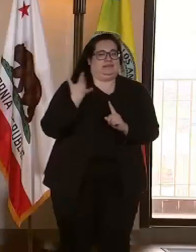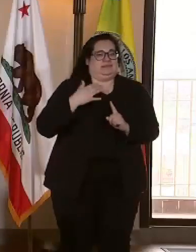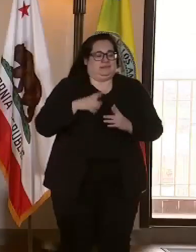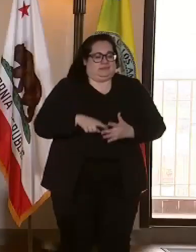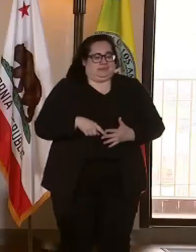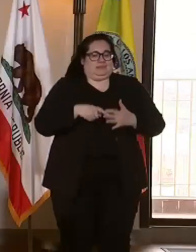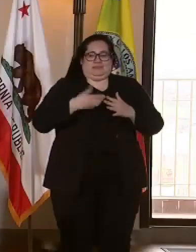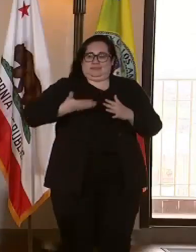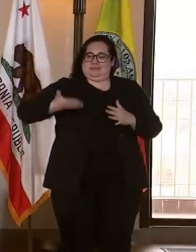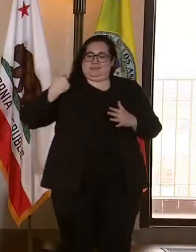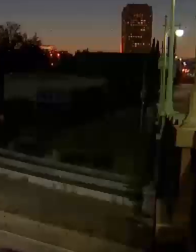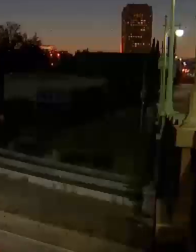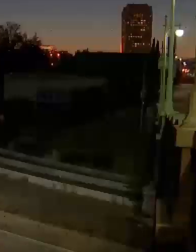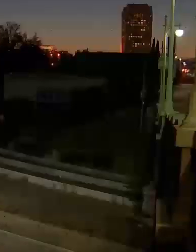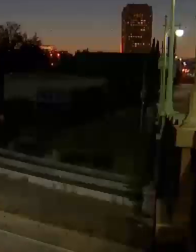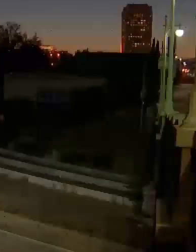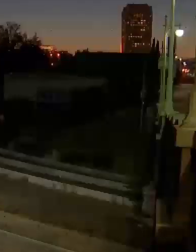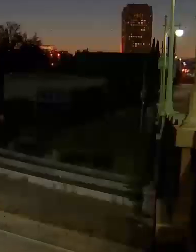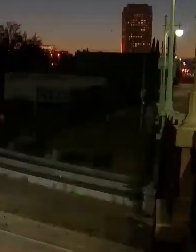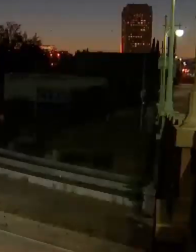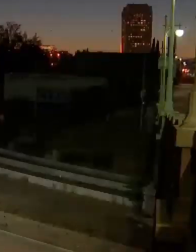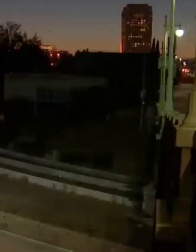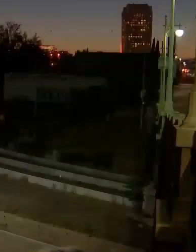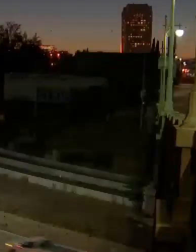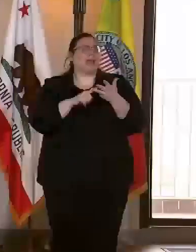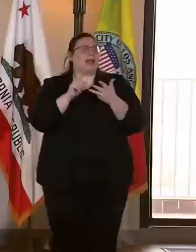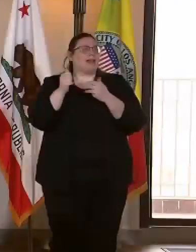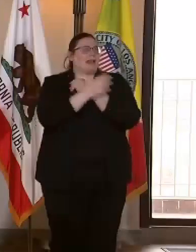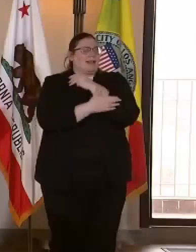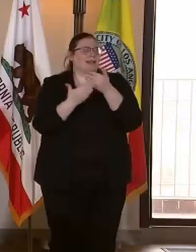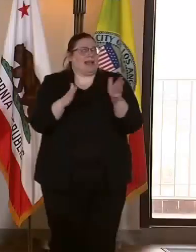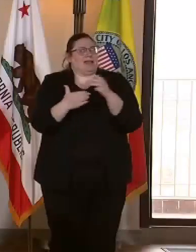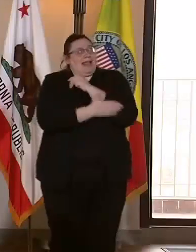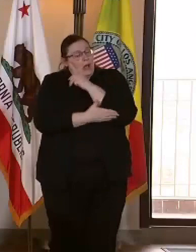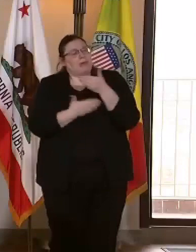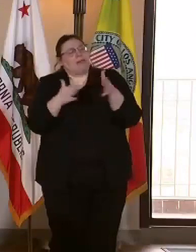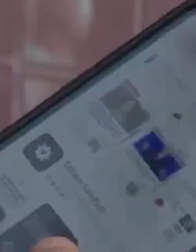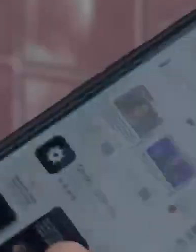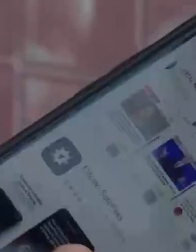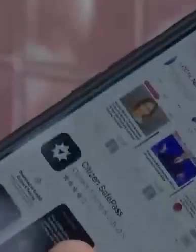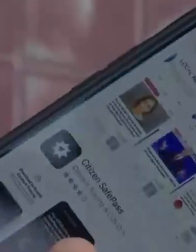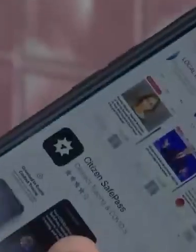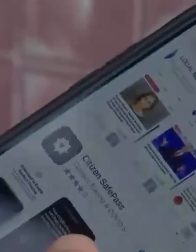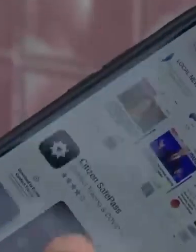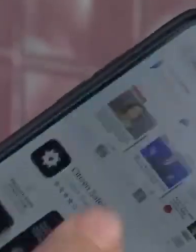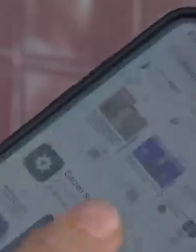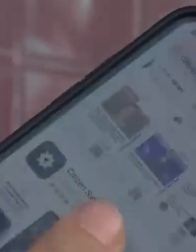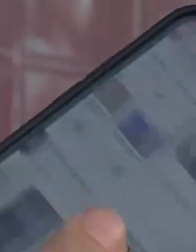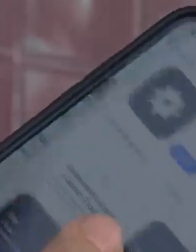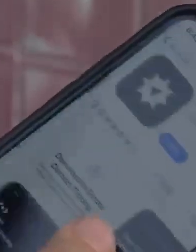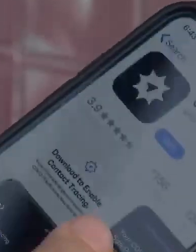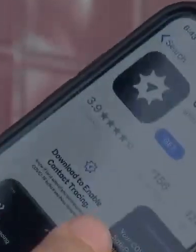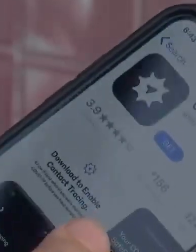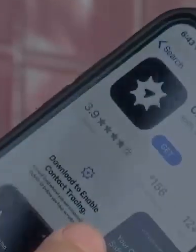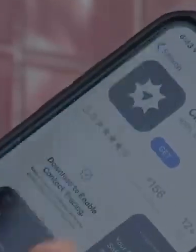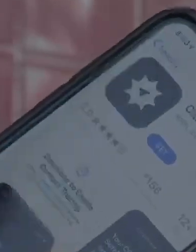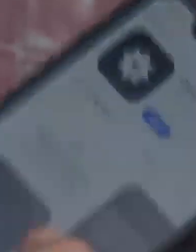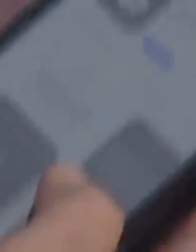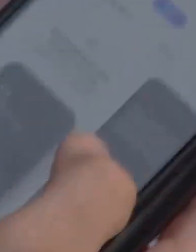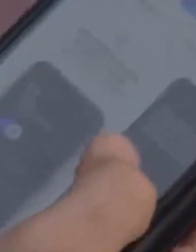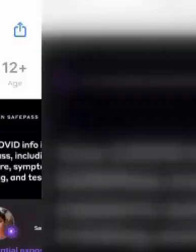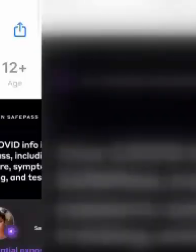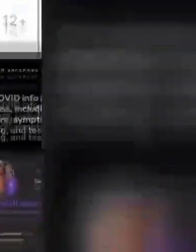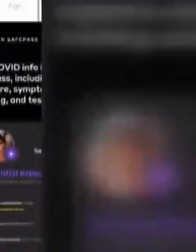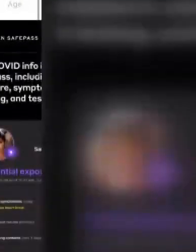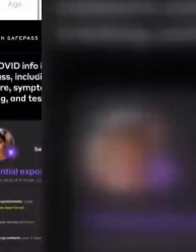Y en otros temas, una nueva aplicación para celulares podría decirle a usted si estuvo en contacto con alguien enfermo de COVID-19. La aplicación se llama